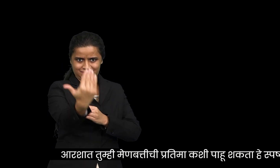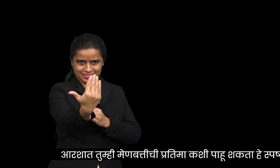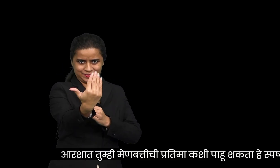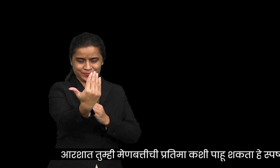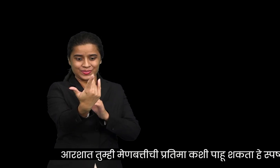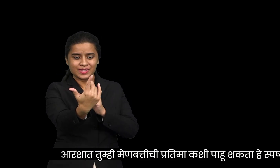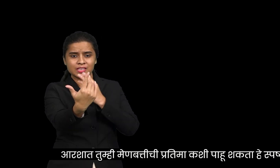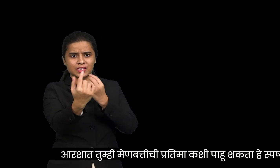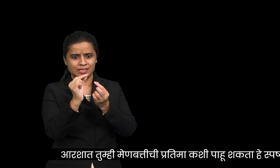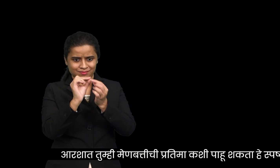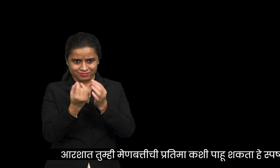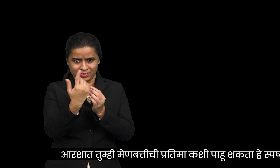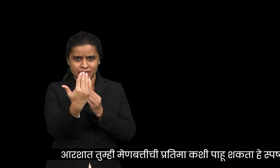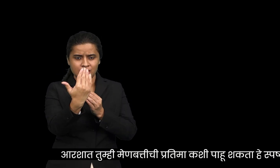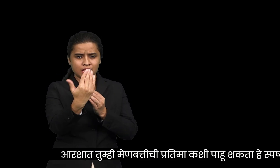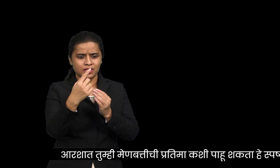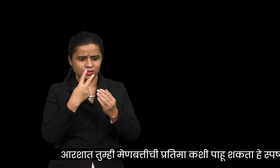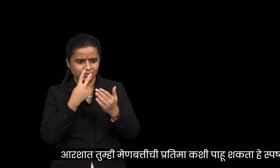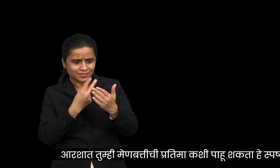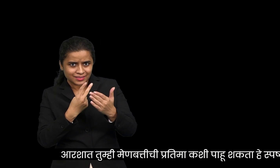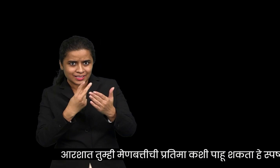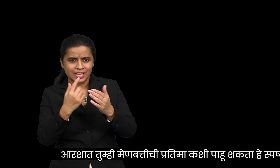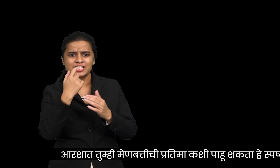शकता हे स्पष्ट करते.